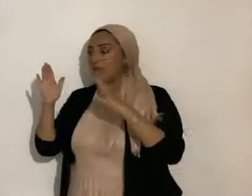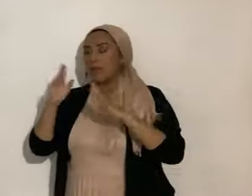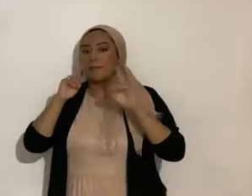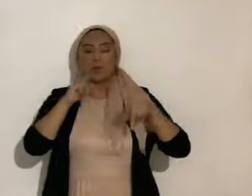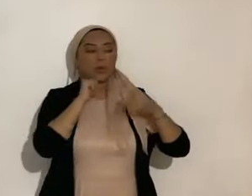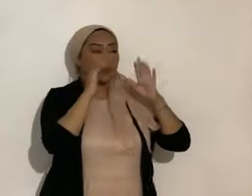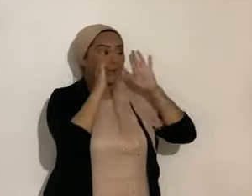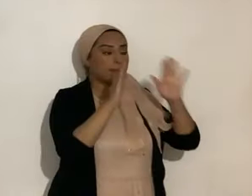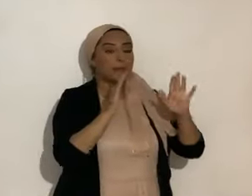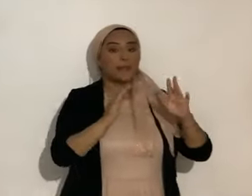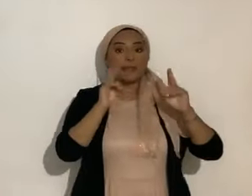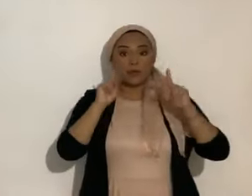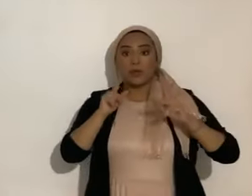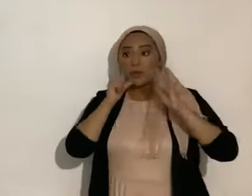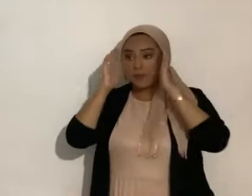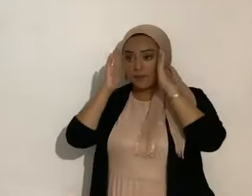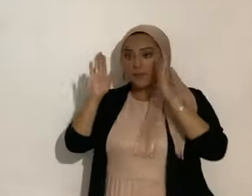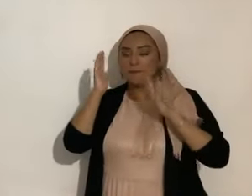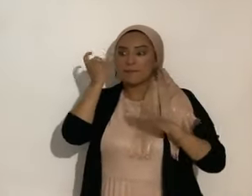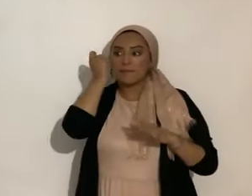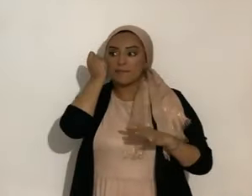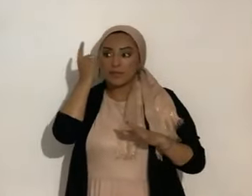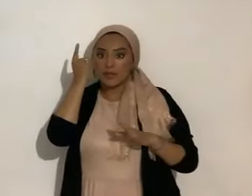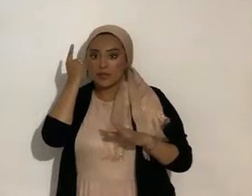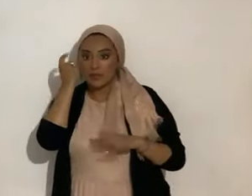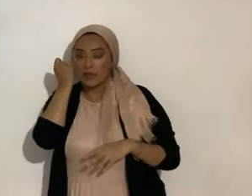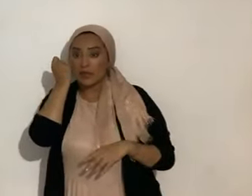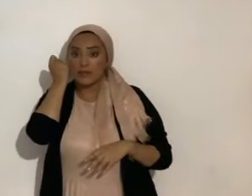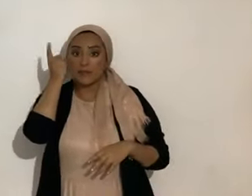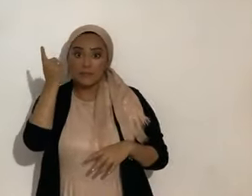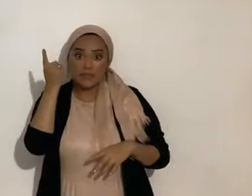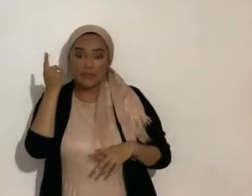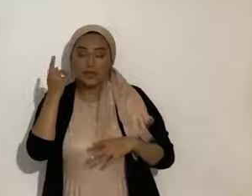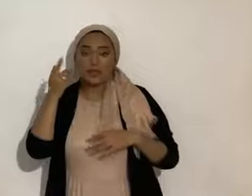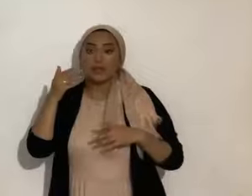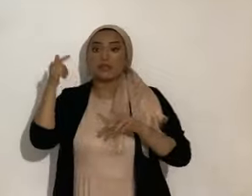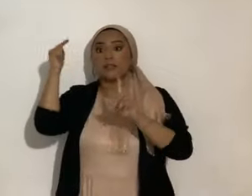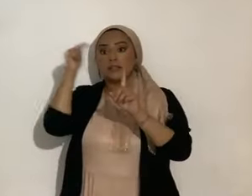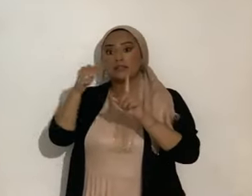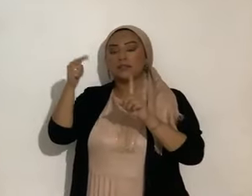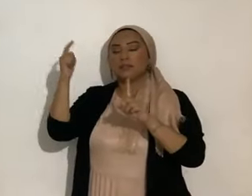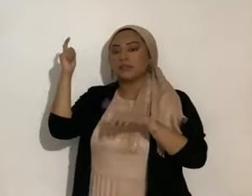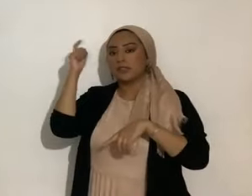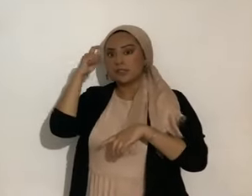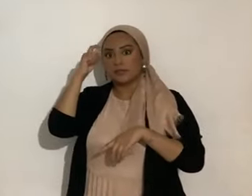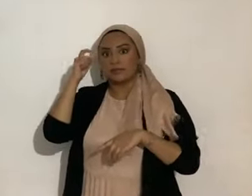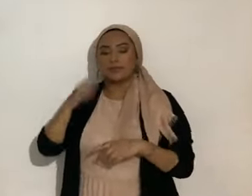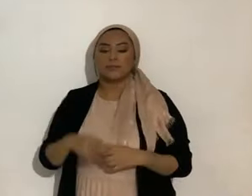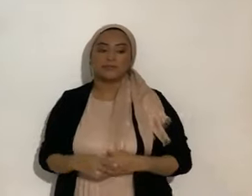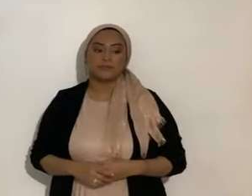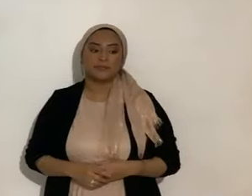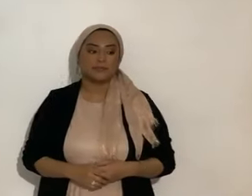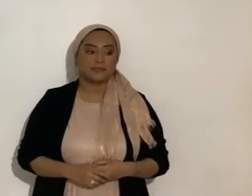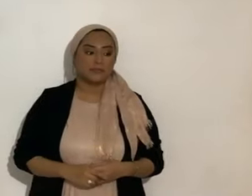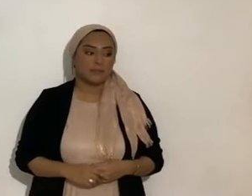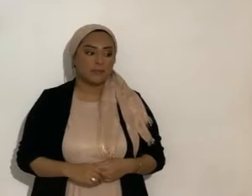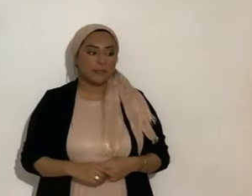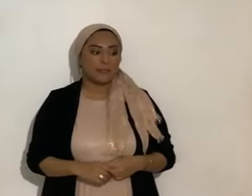El atento entiende y ese comprende, y entonces a ese se le dice inteligente.